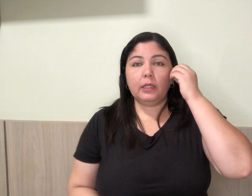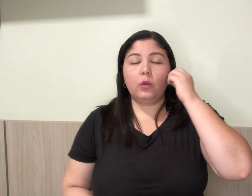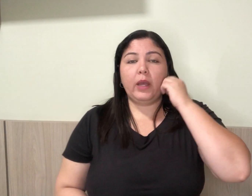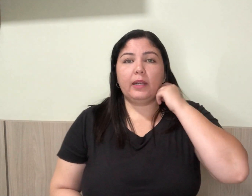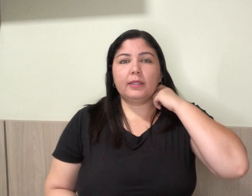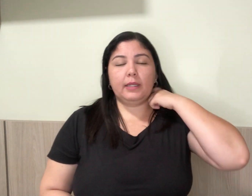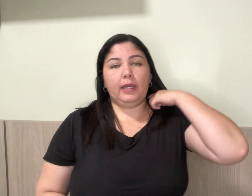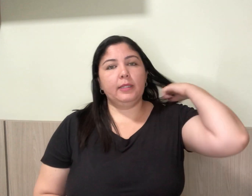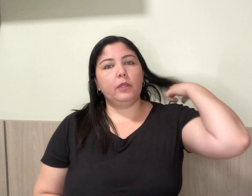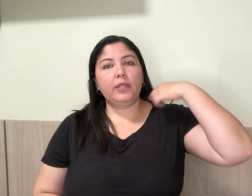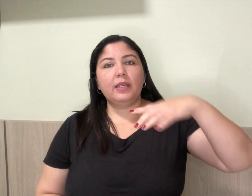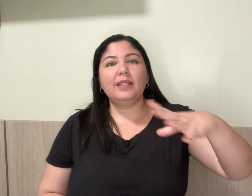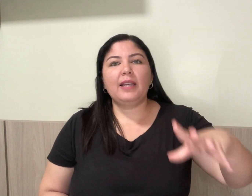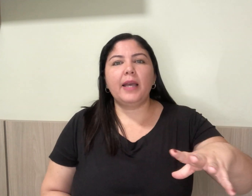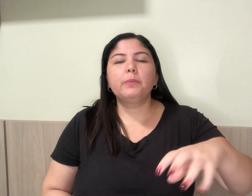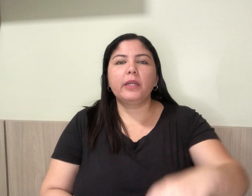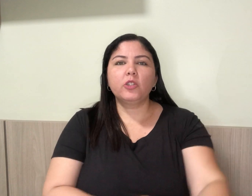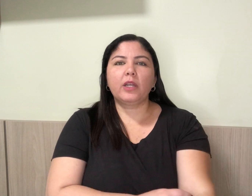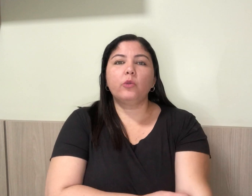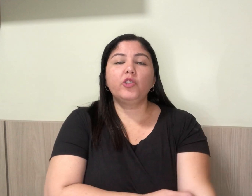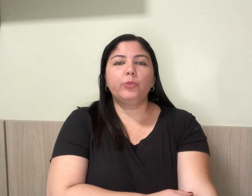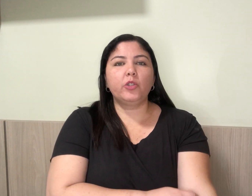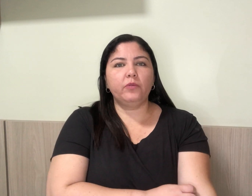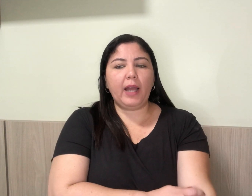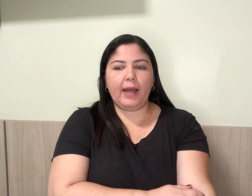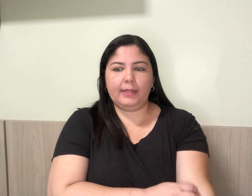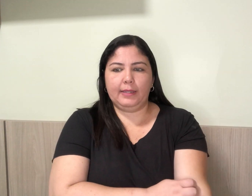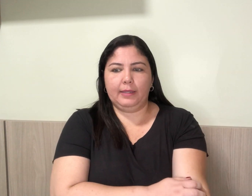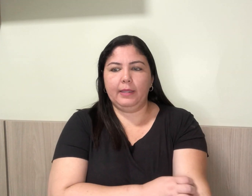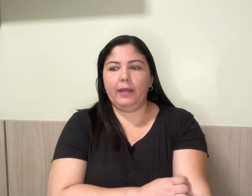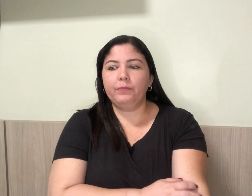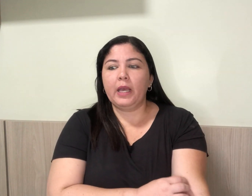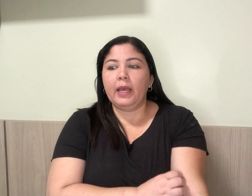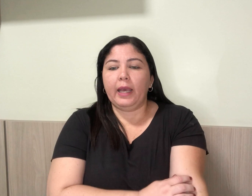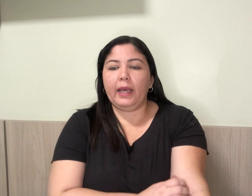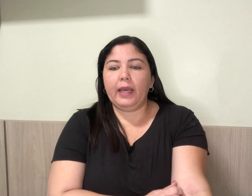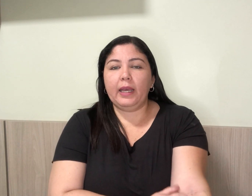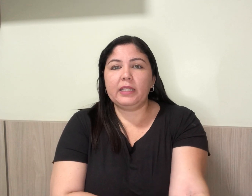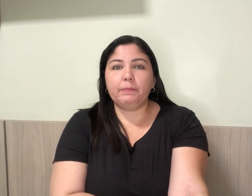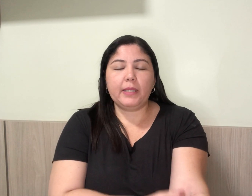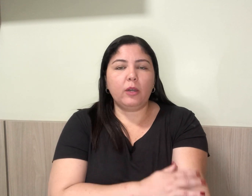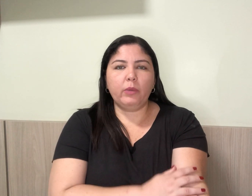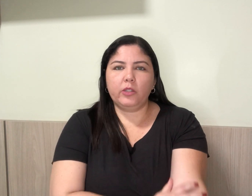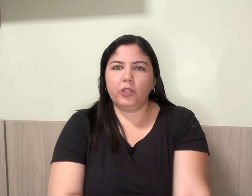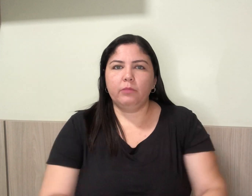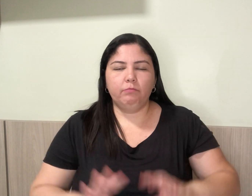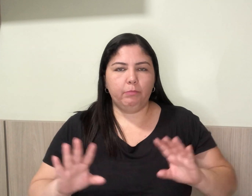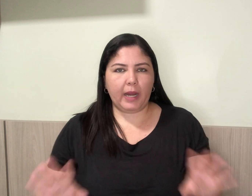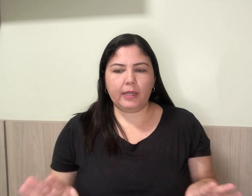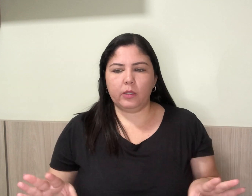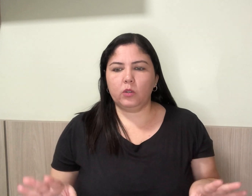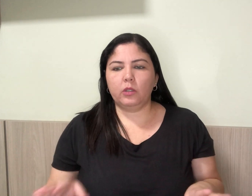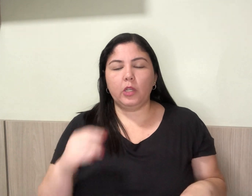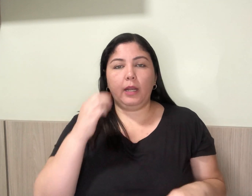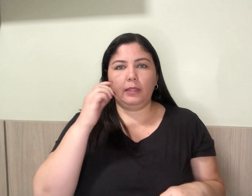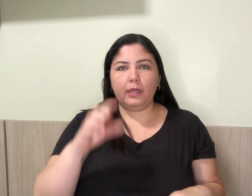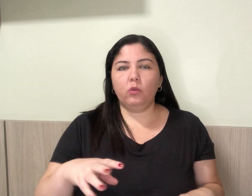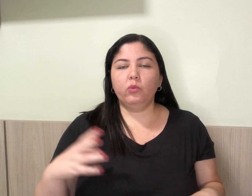então, elas são essenciais para indicar os tipos de frases, né? Especialmente para isso. Então, ela tem alguns